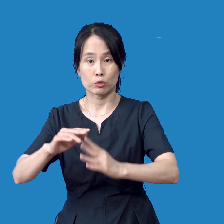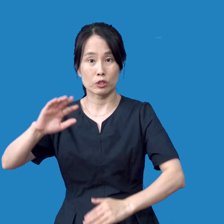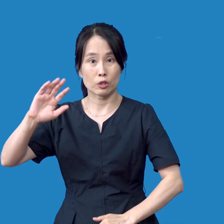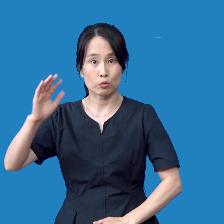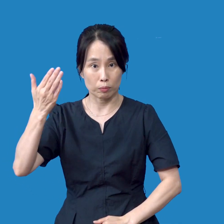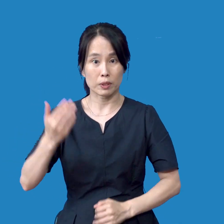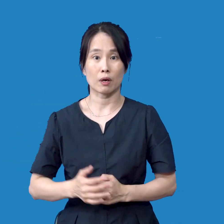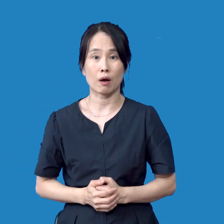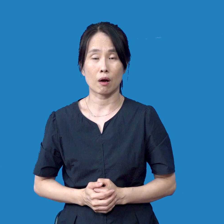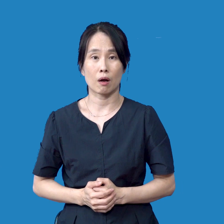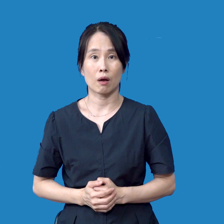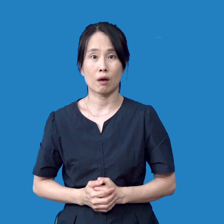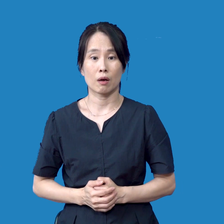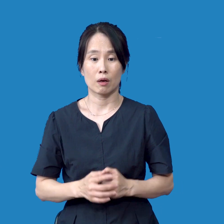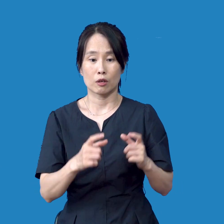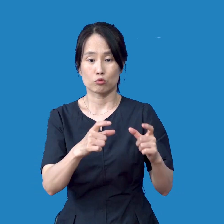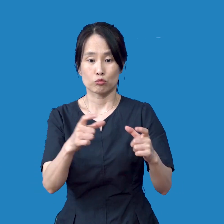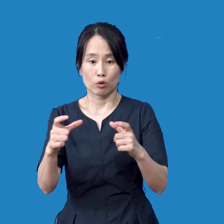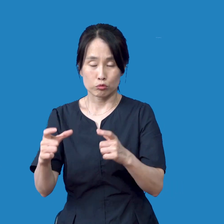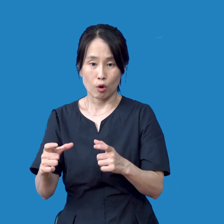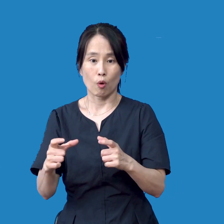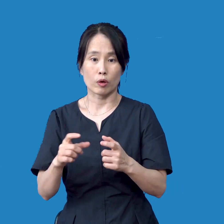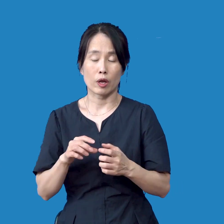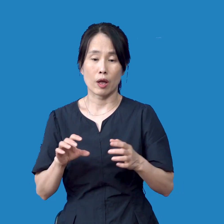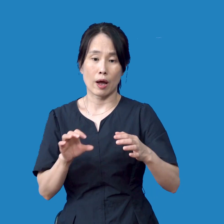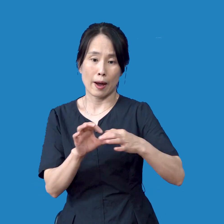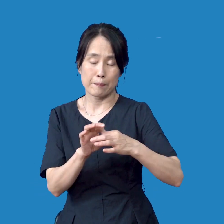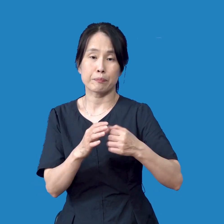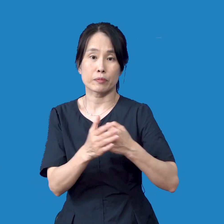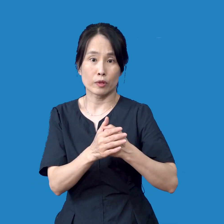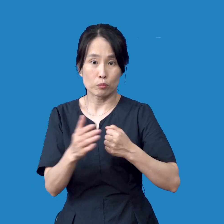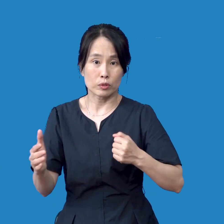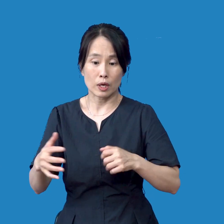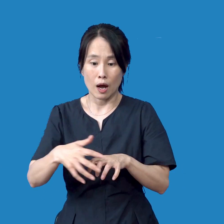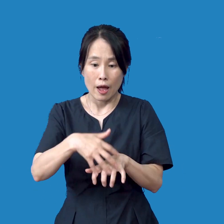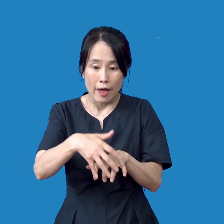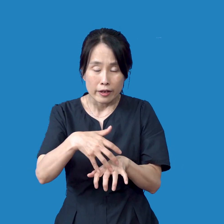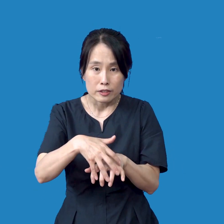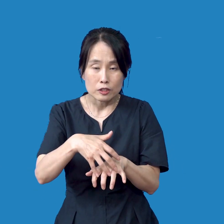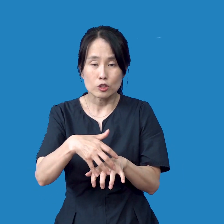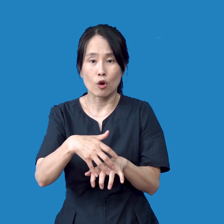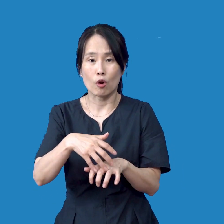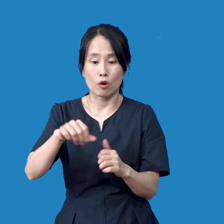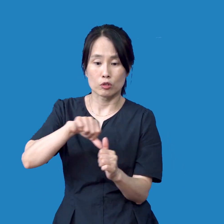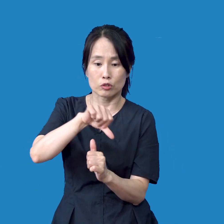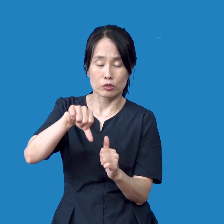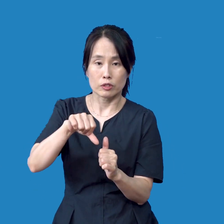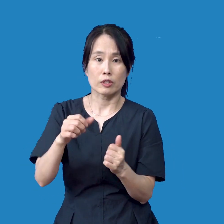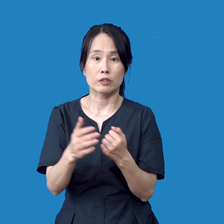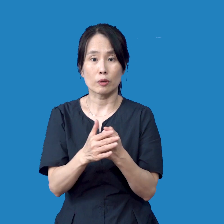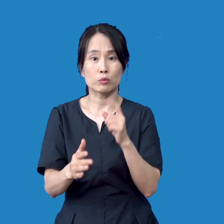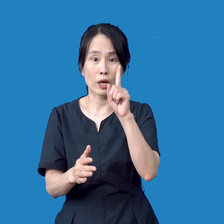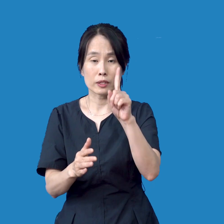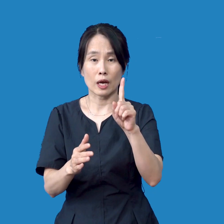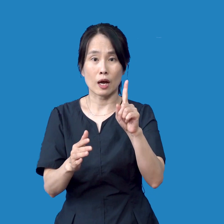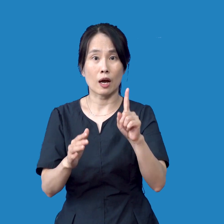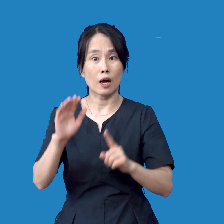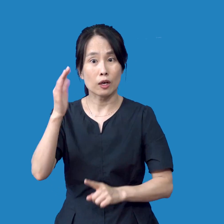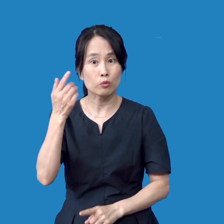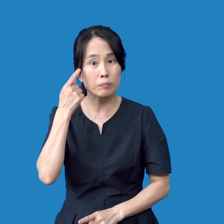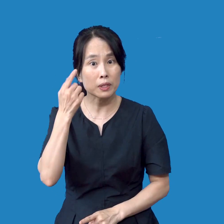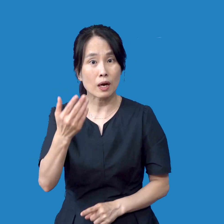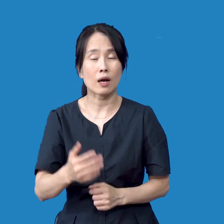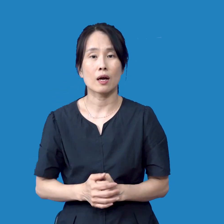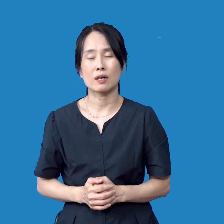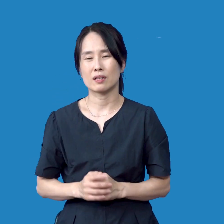다락방에 소속이 되어 있고 하는 그런 행정과 조직 때문에 우리가 하나인 것입니까? 그런